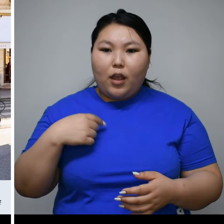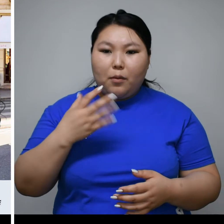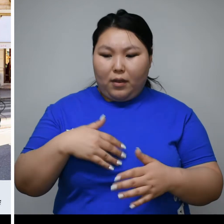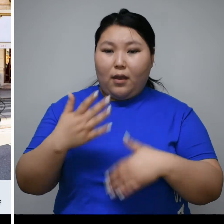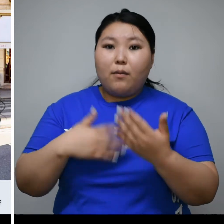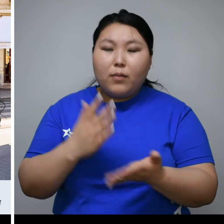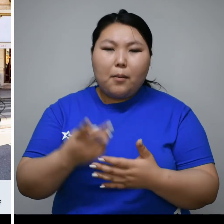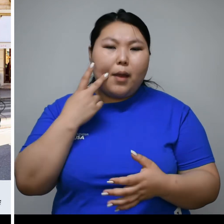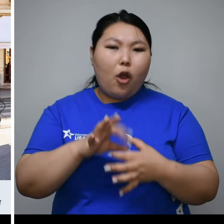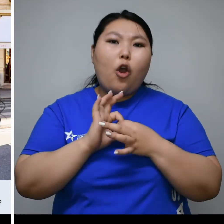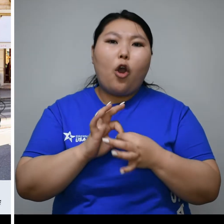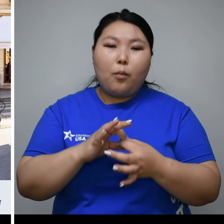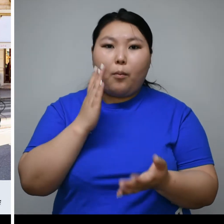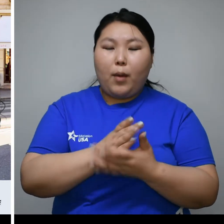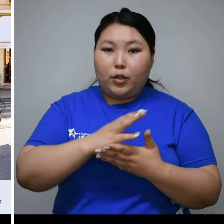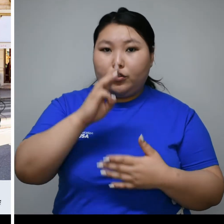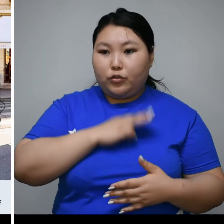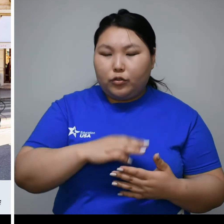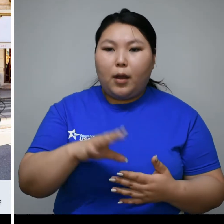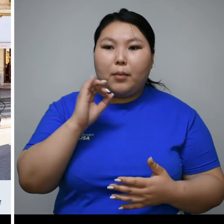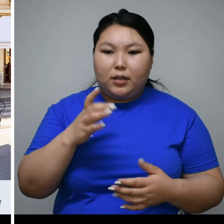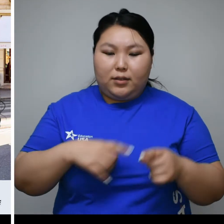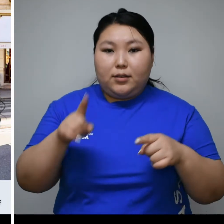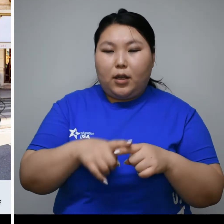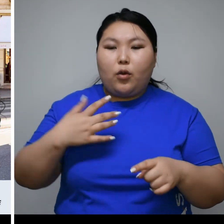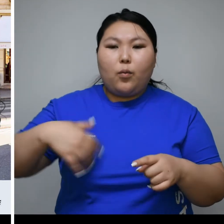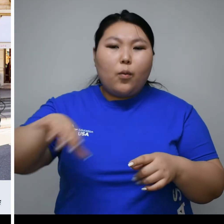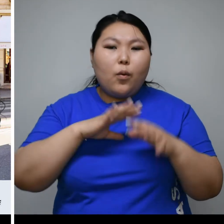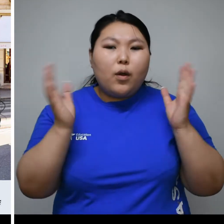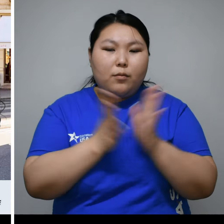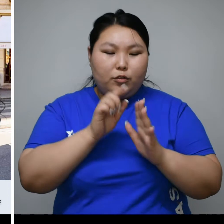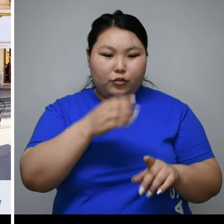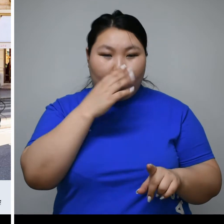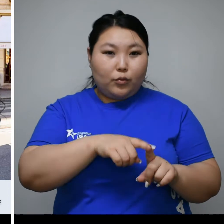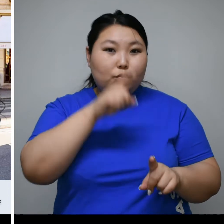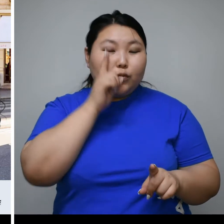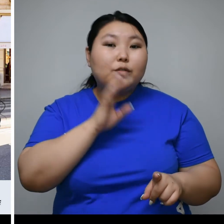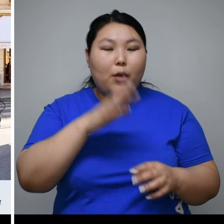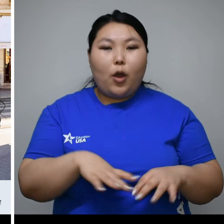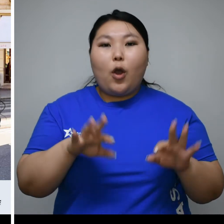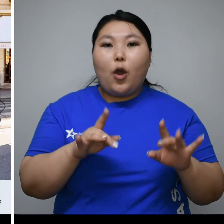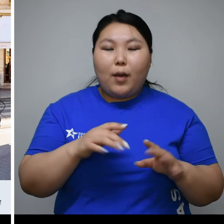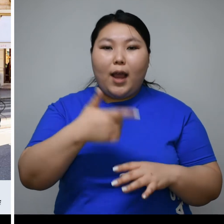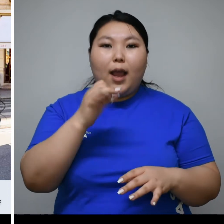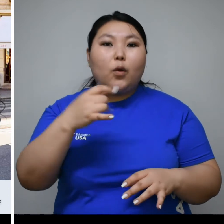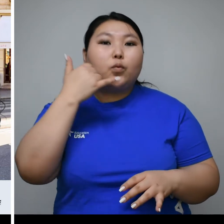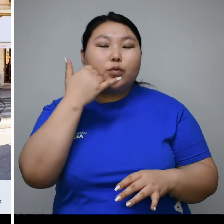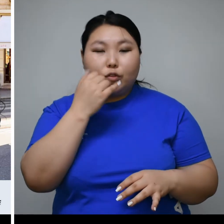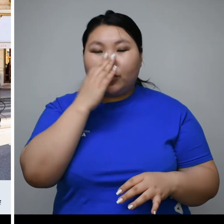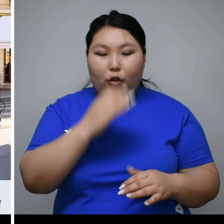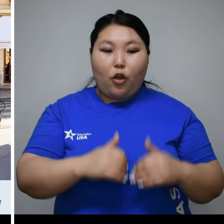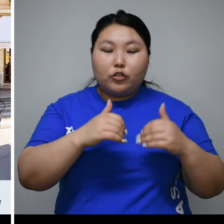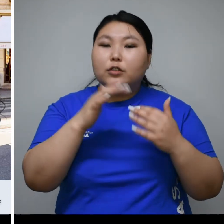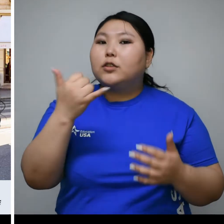ингээд явчих юм чинь байнгын холбоотой байхын тулд дээрэс нь бас хідүүлээ бүгдээрээ юм тоглоомд дуртай юм чинь юм компьютерийн юм уу гар утасны